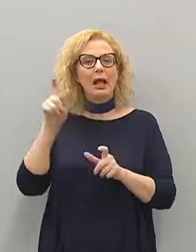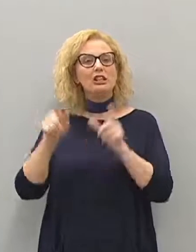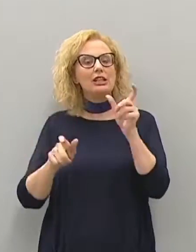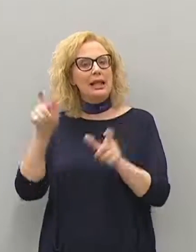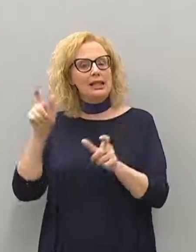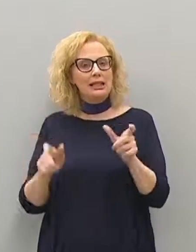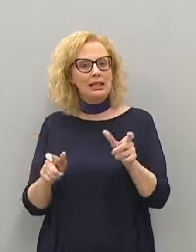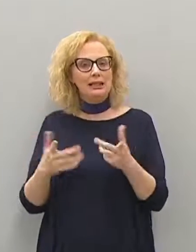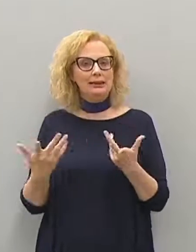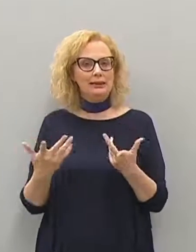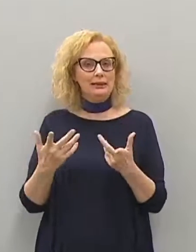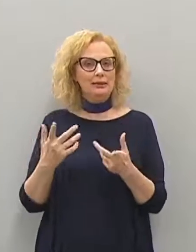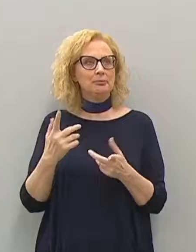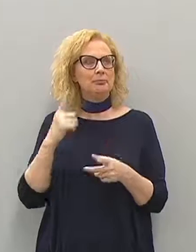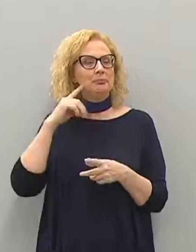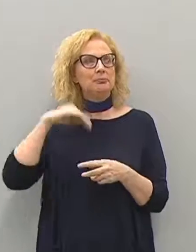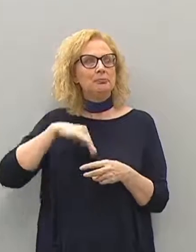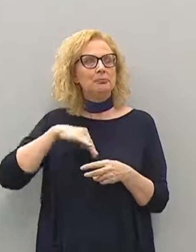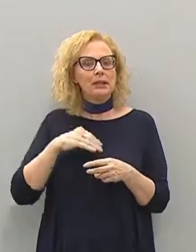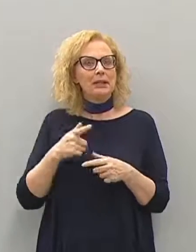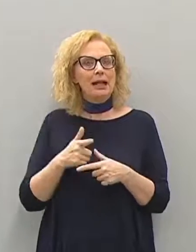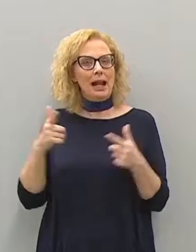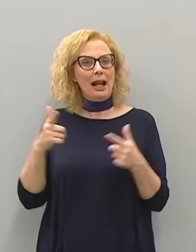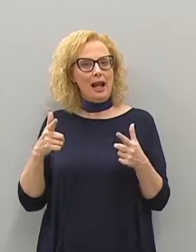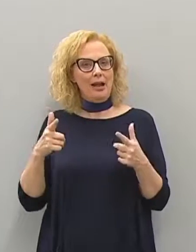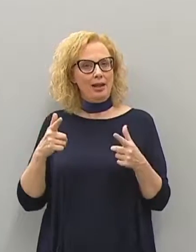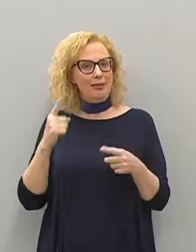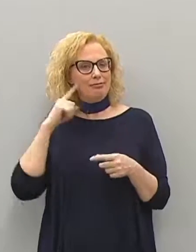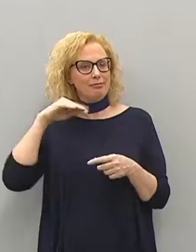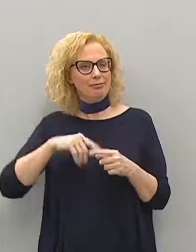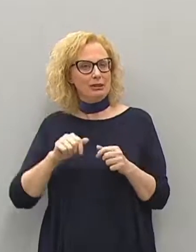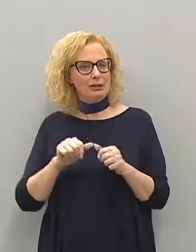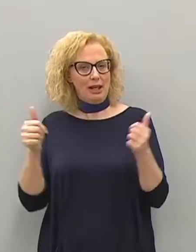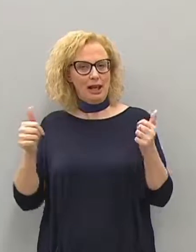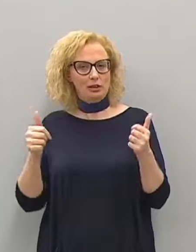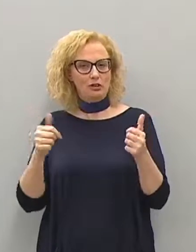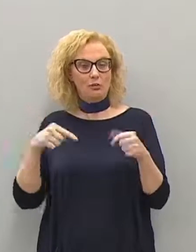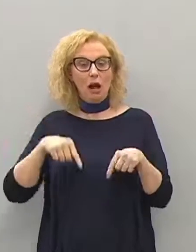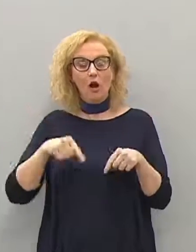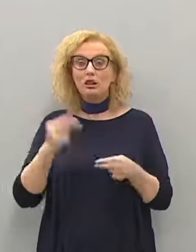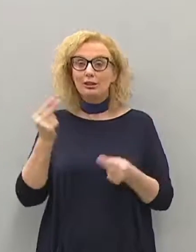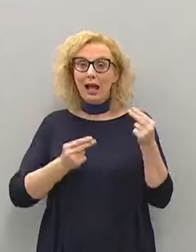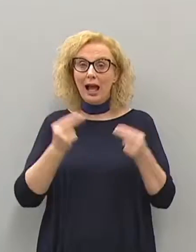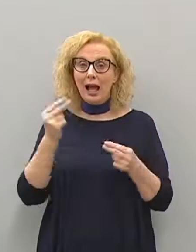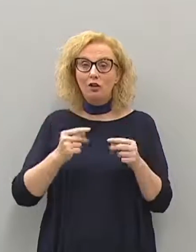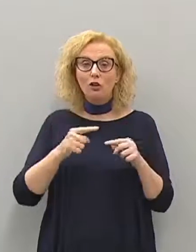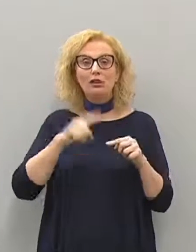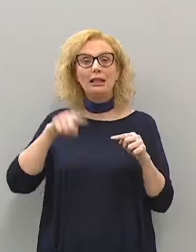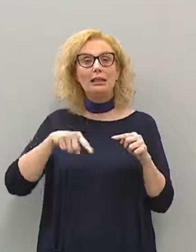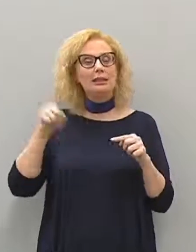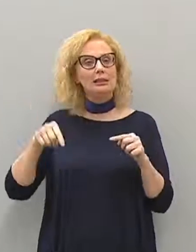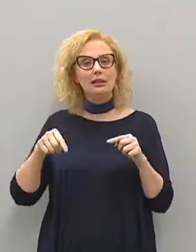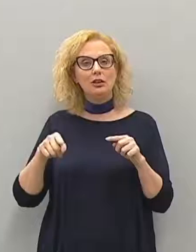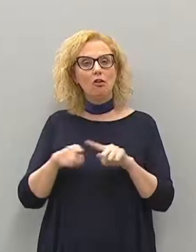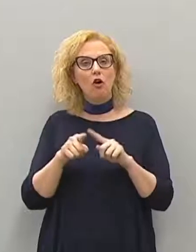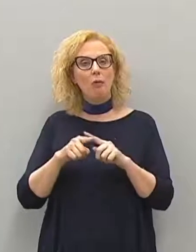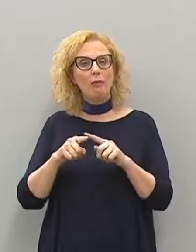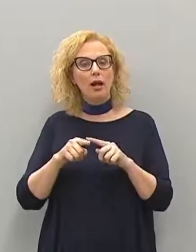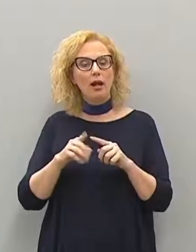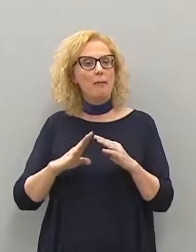del della gravità però questo che diciamo oggi è un dato diciamolo statistico c'è stato un balzo nei